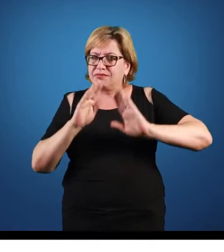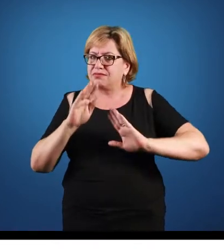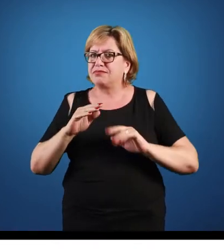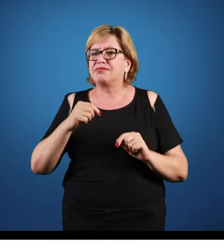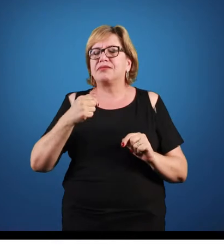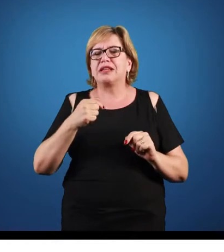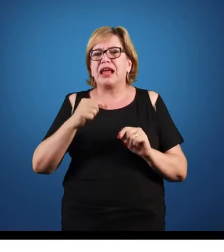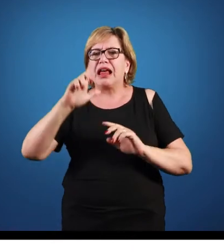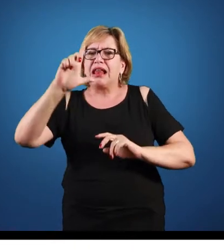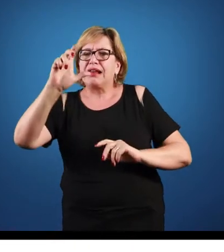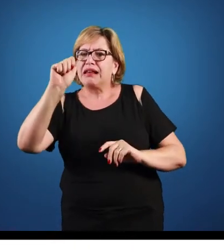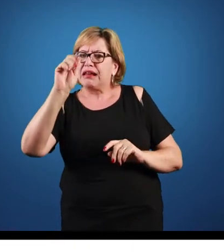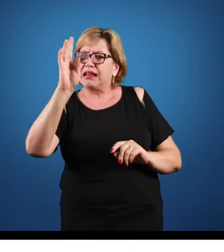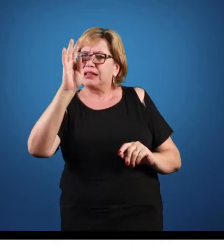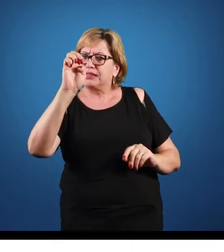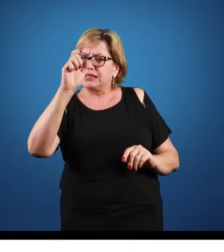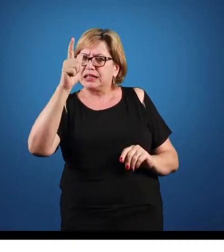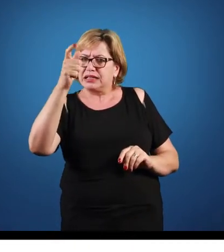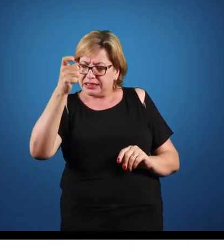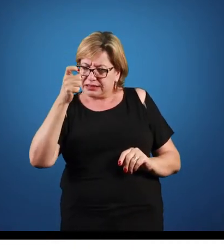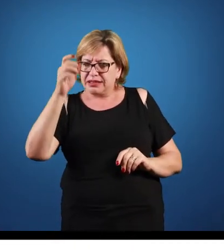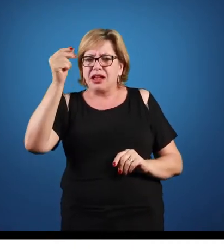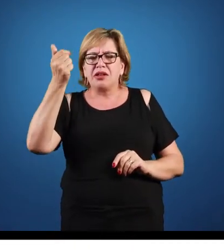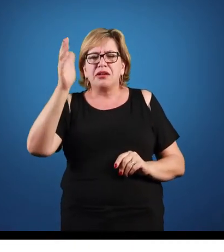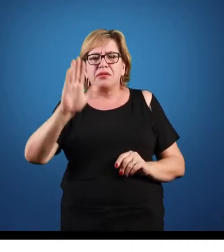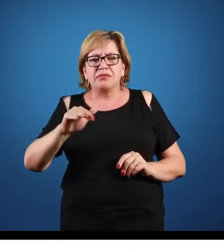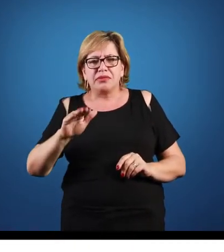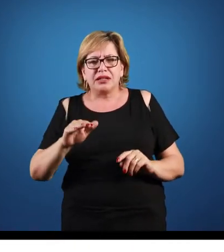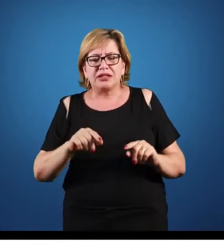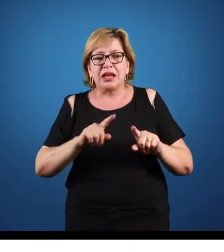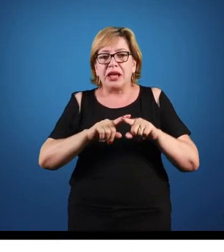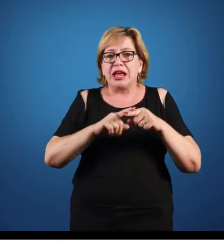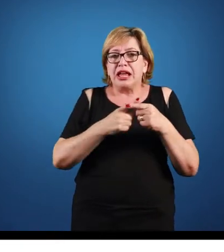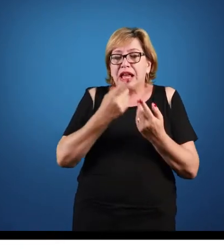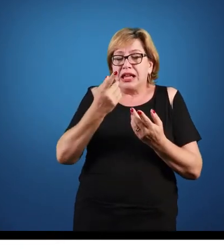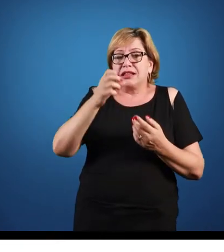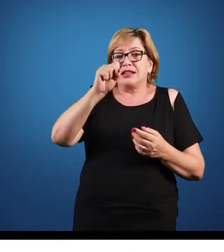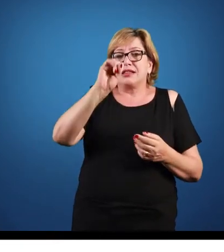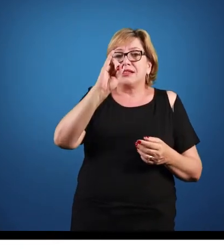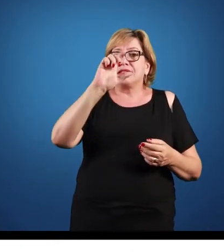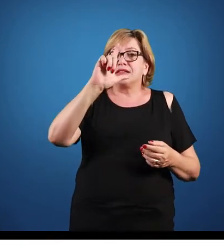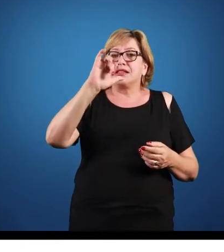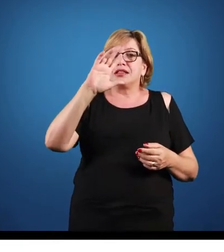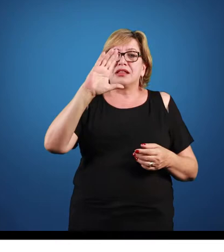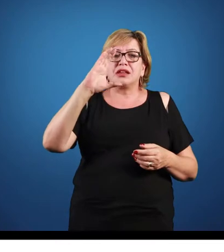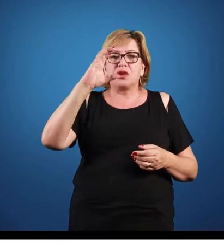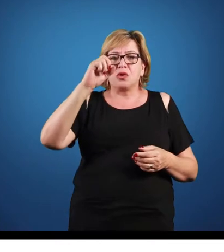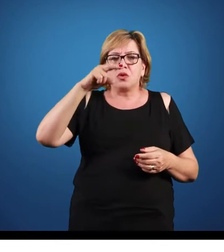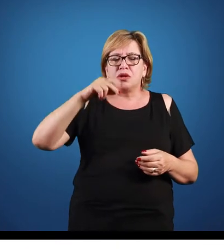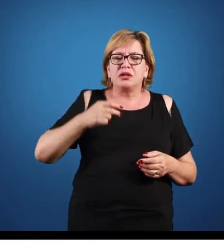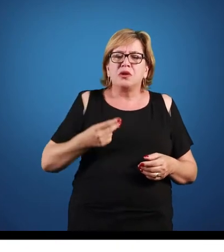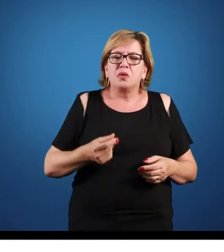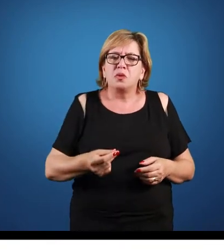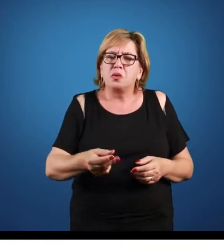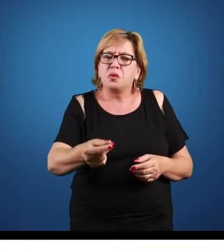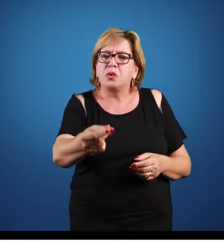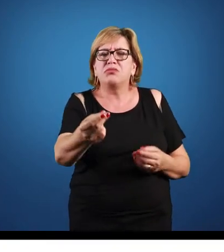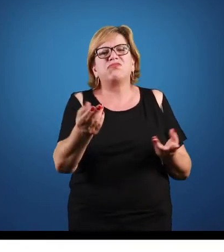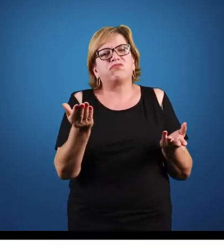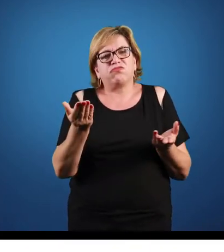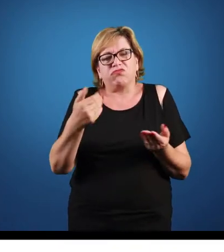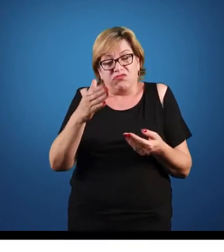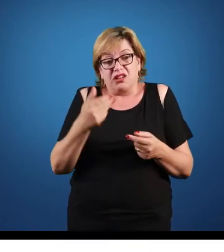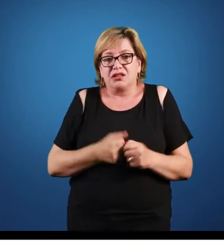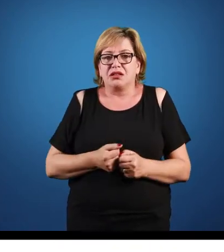ele é mais barato o silicone próprio país todo mundo fica mais caro só que durou mais tempo a vida de um boneco feito de